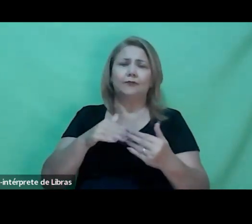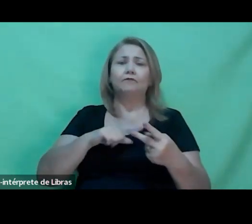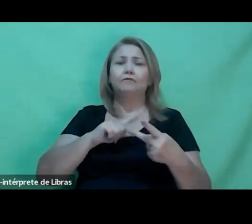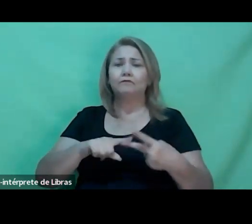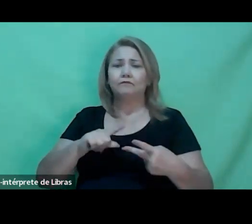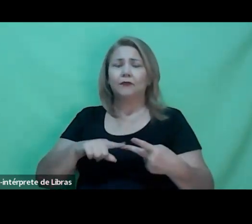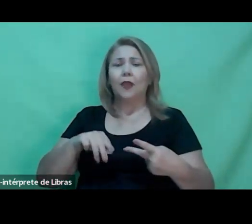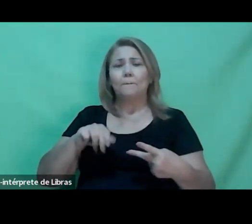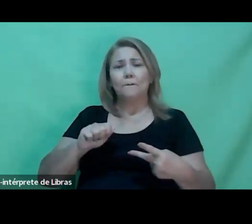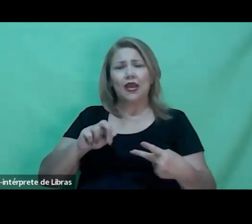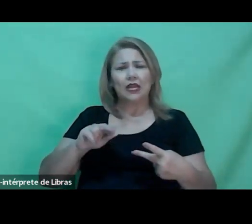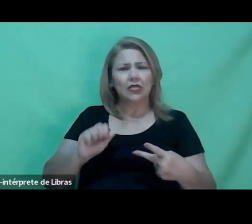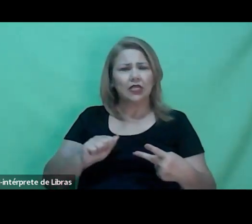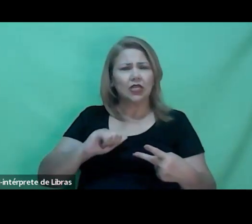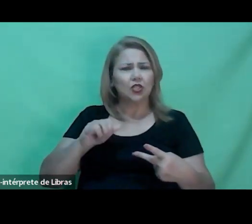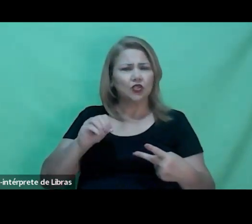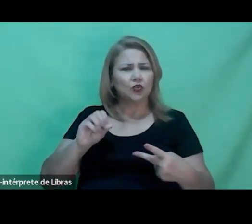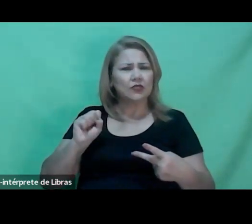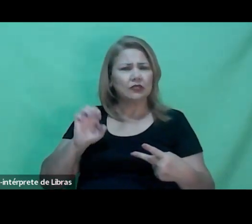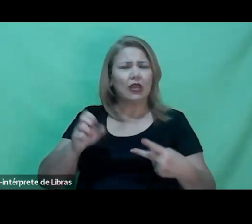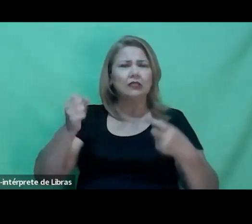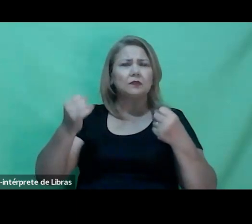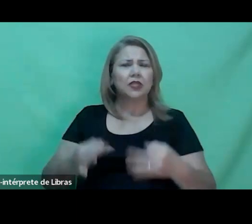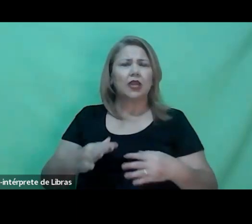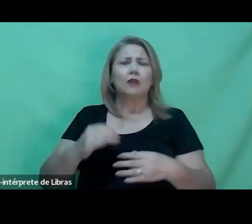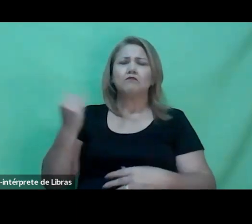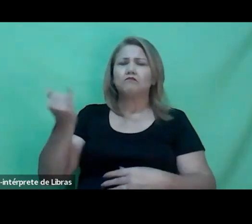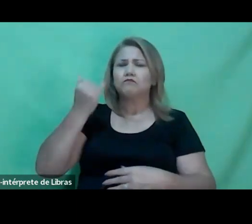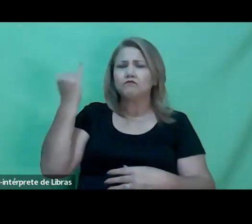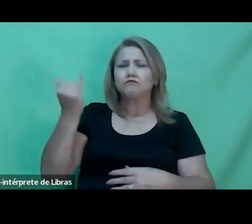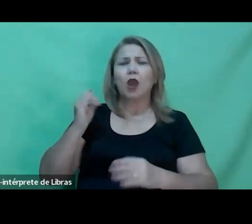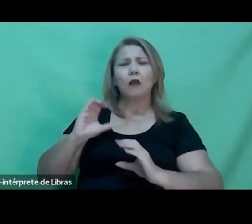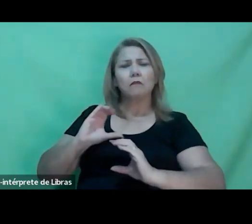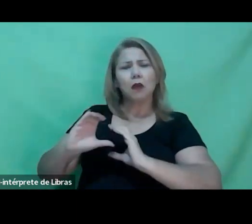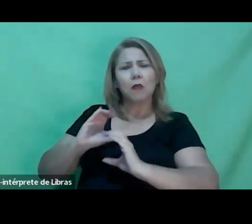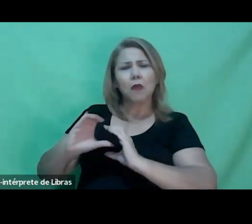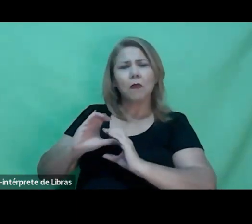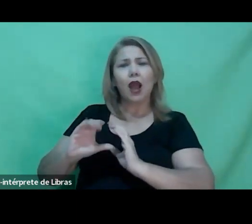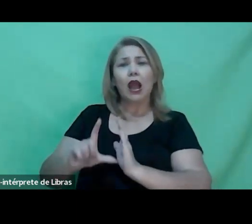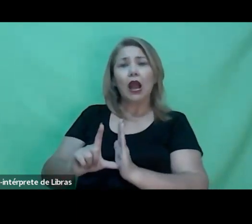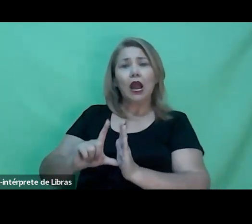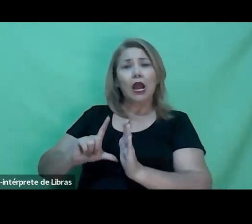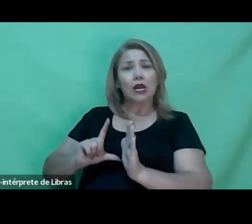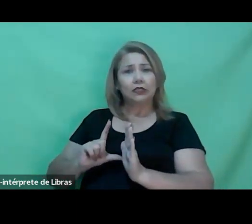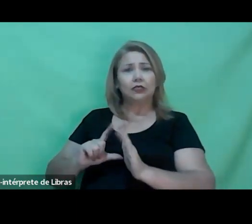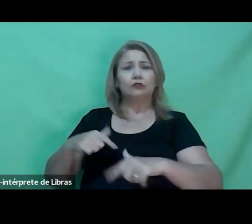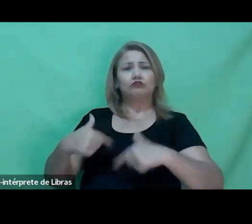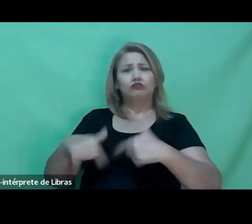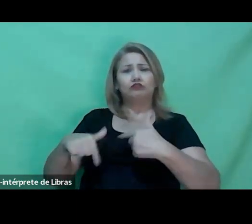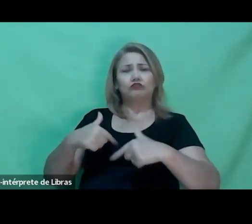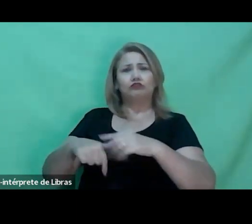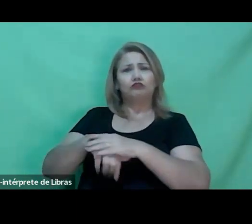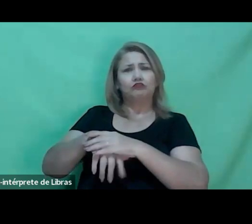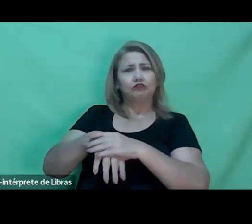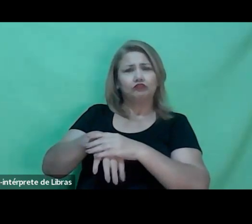afirmaciones bueno se hace una descripción objetiva sin embargo podemos ser más específicos en temas